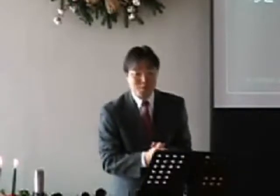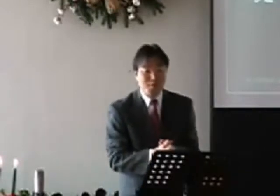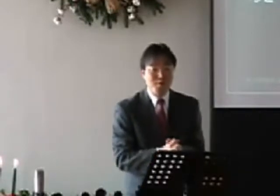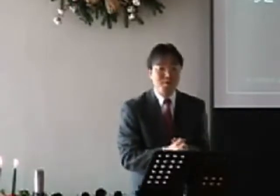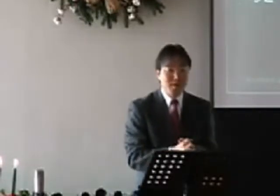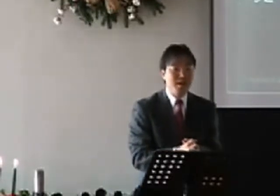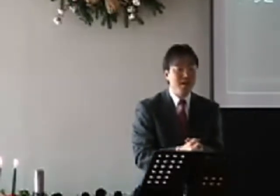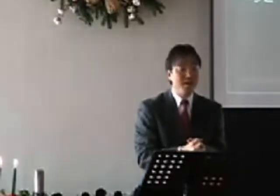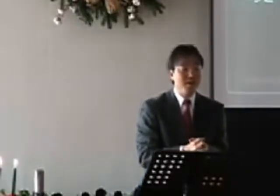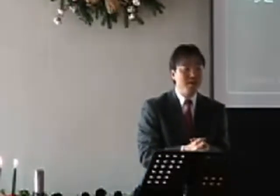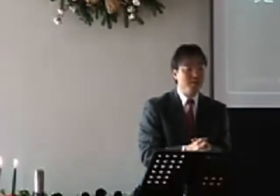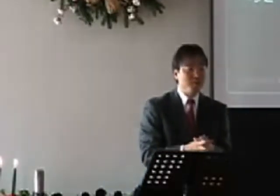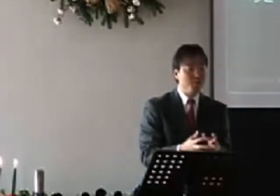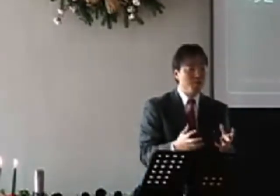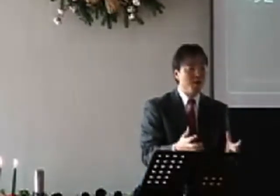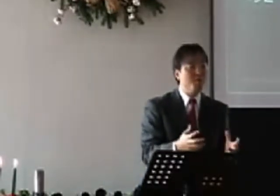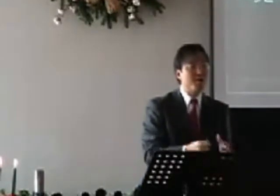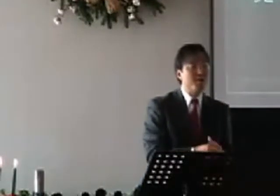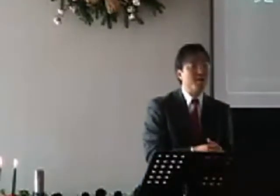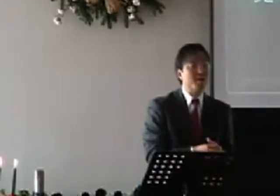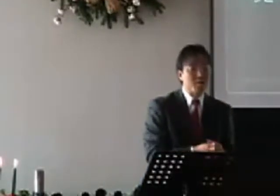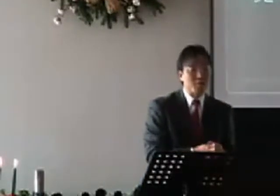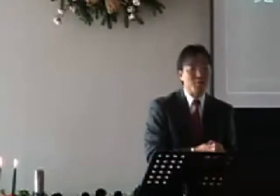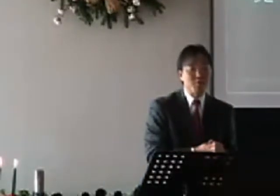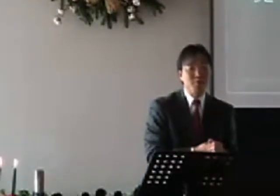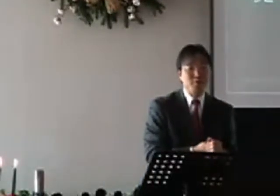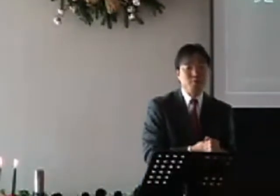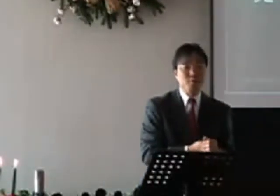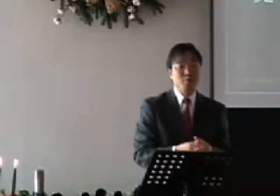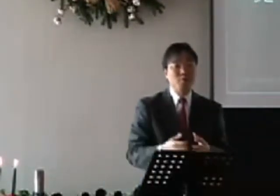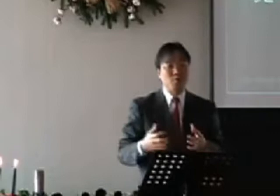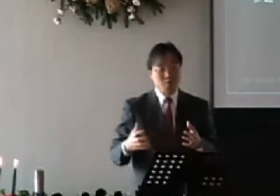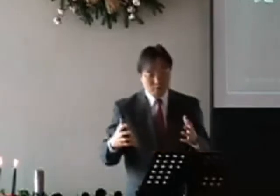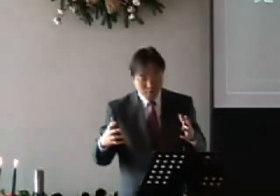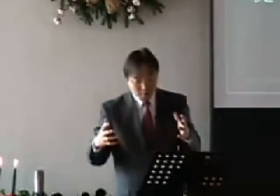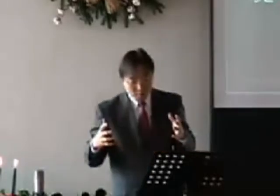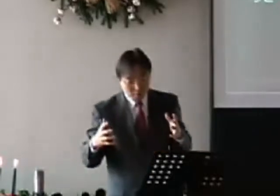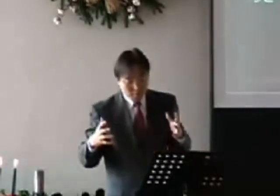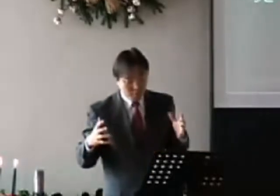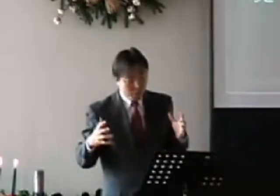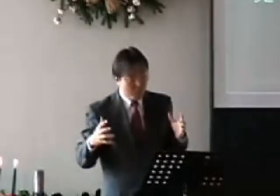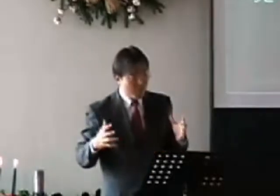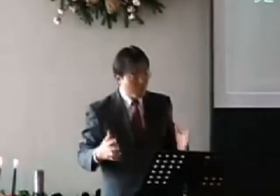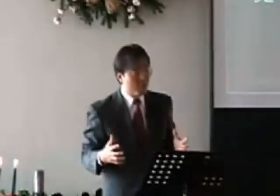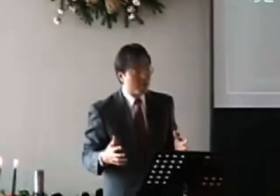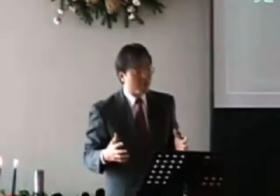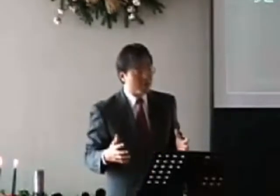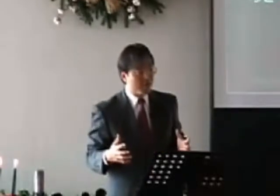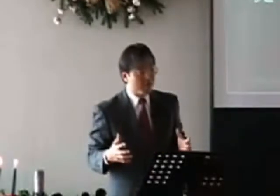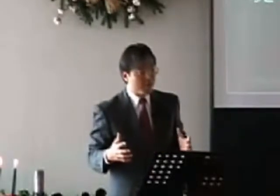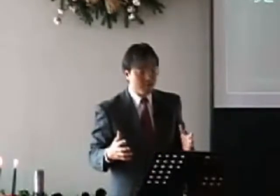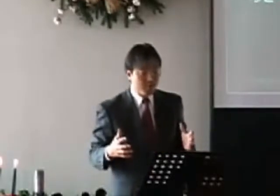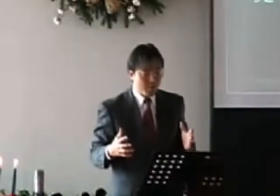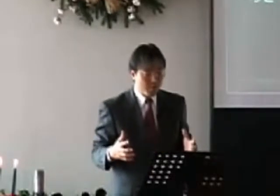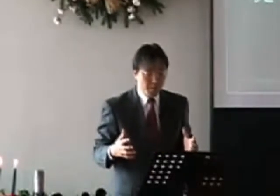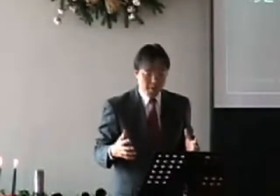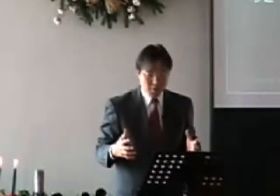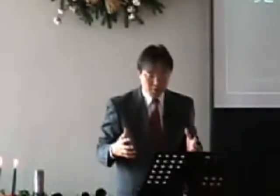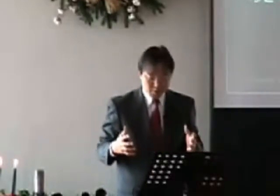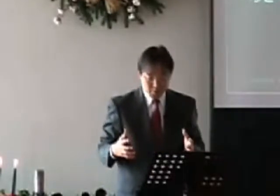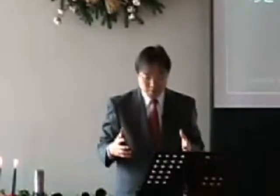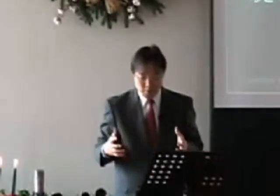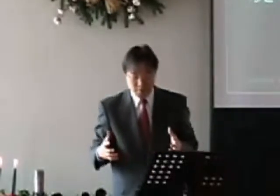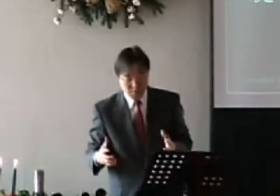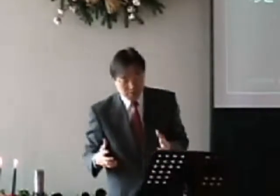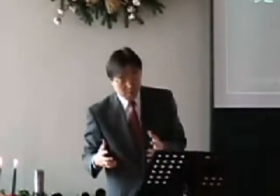と香水と薬を持ってきたわけじゃないですか。だから、ヘロデは、これは大変なことが起こった